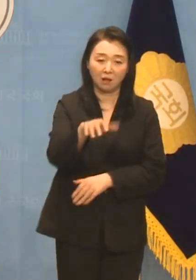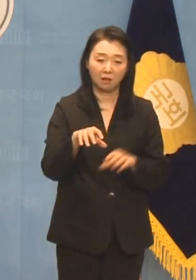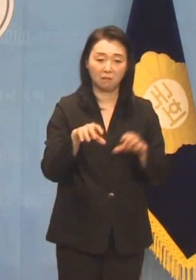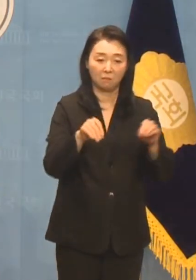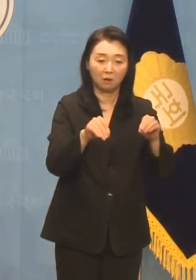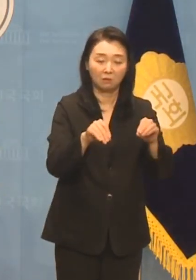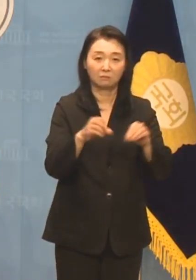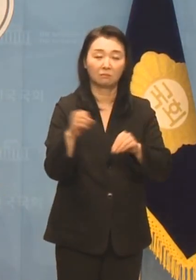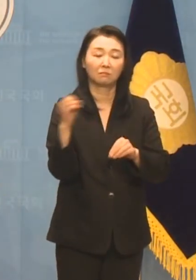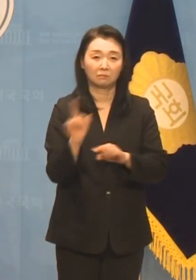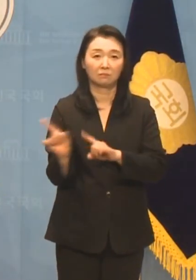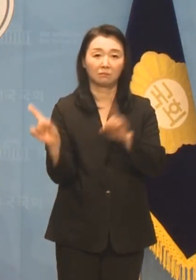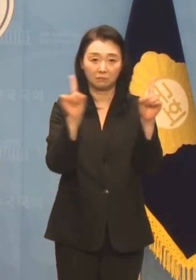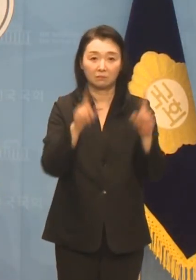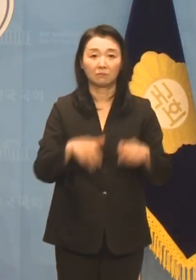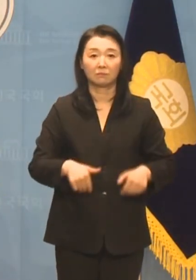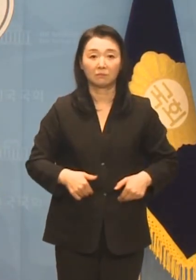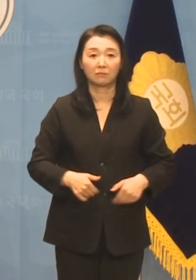살려야 합니다.